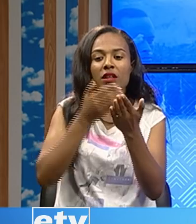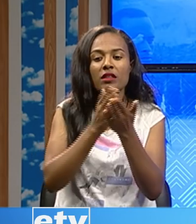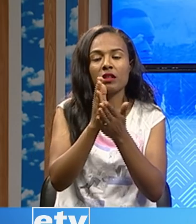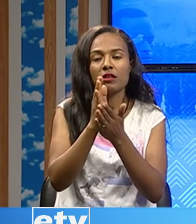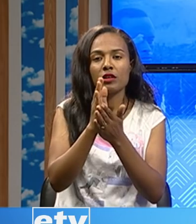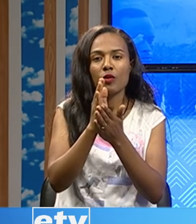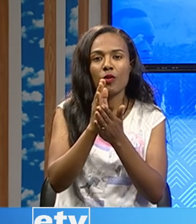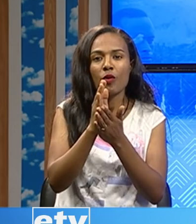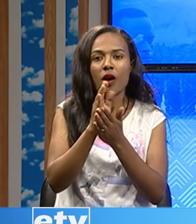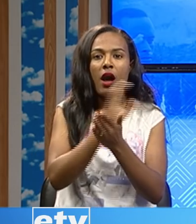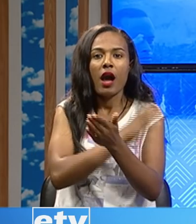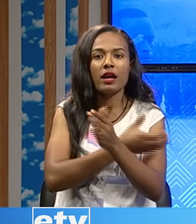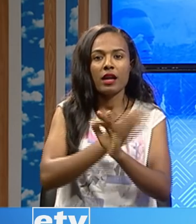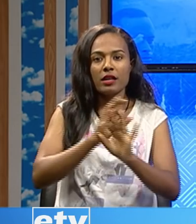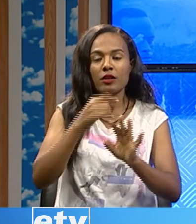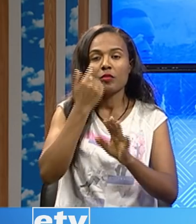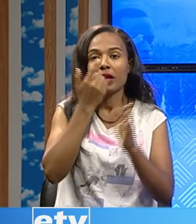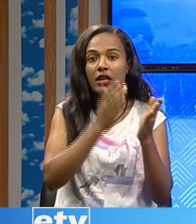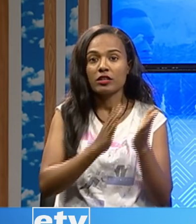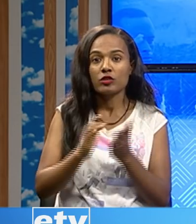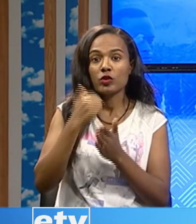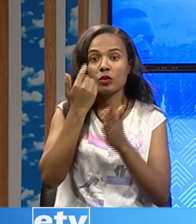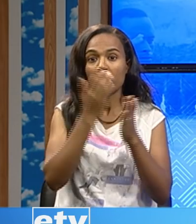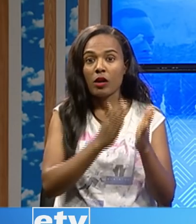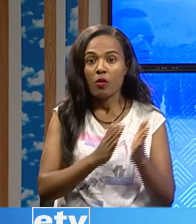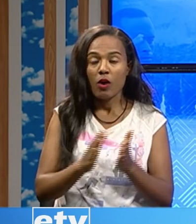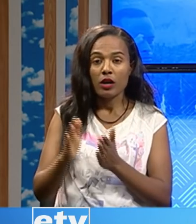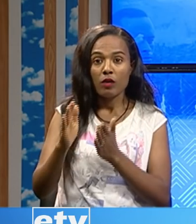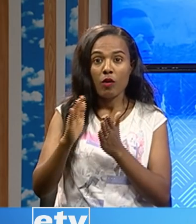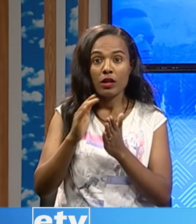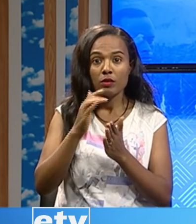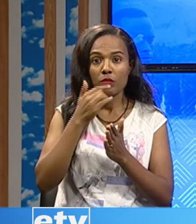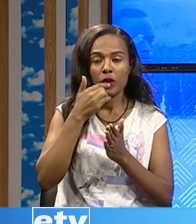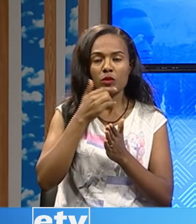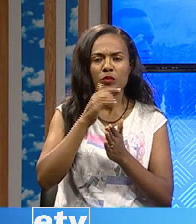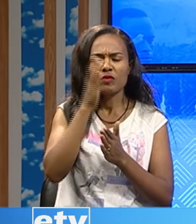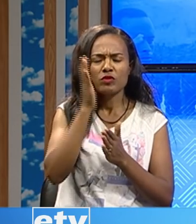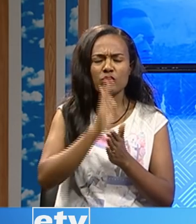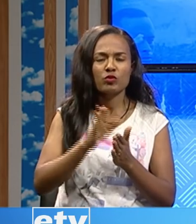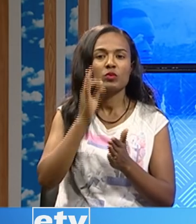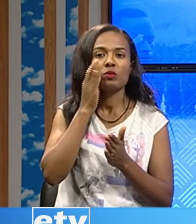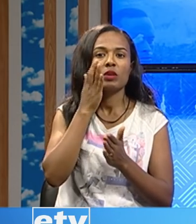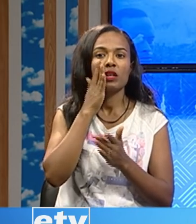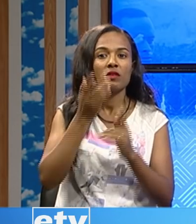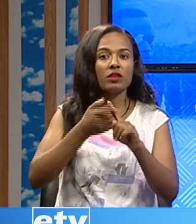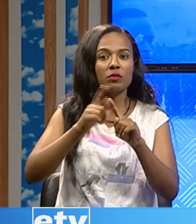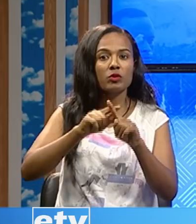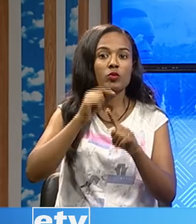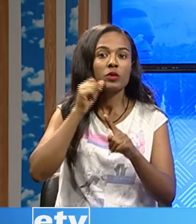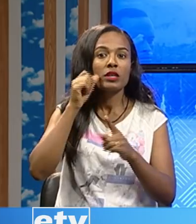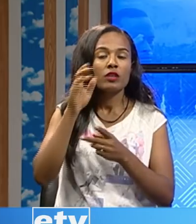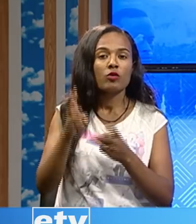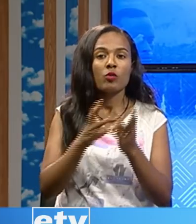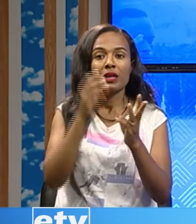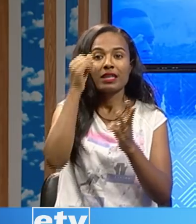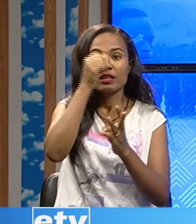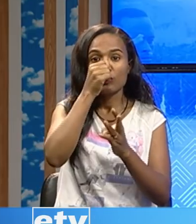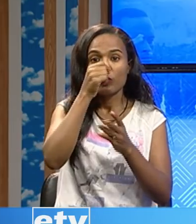ኃይል አይደለም። ማን ያደራጀዋል ማን ያዋጋዋል እሹ ሊሆን ይችላል ግን በፍጹም ቲፒኤልኤፍ ተመልሶ በትናንትናው መንገድ ኢትዮጵያ ሊገዛ